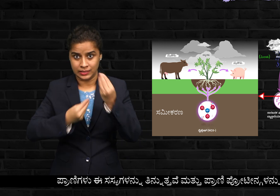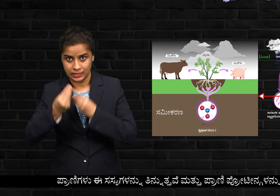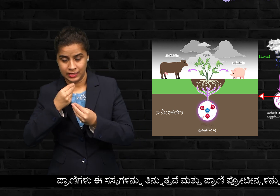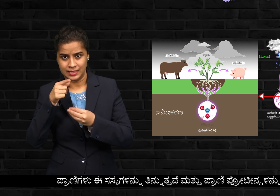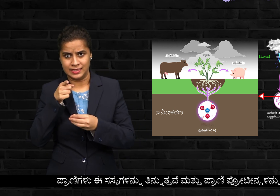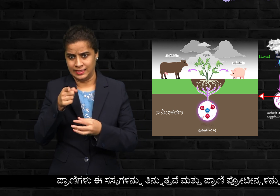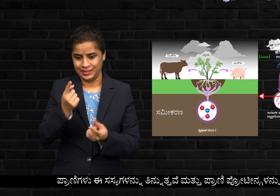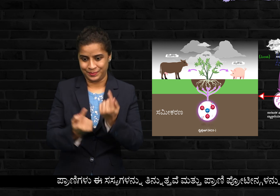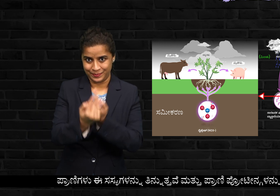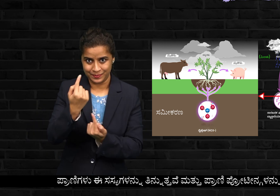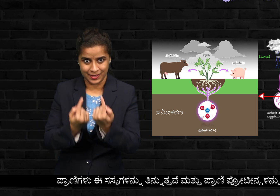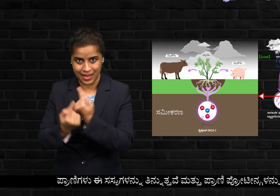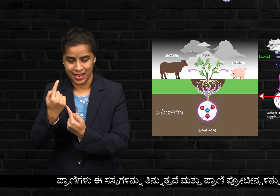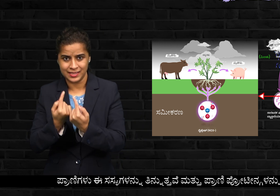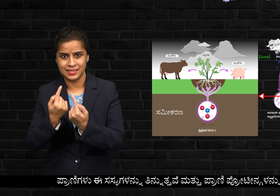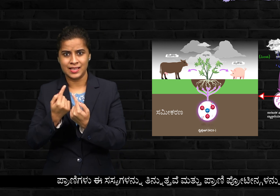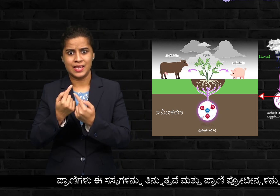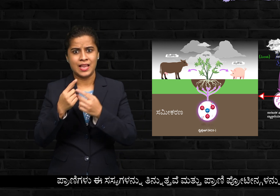ಪ್ರೋಟೀನ್ಗಳು ಸಂಶ್ಲೇಷಿಸುತ್ತವೆ.